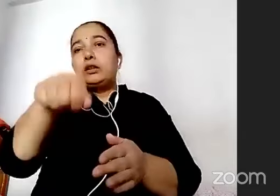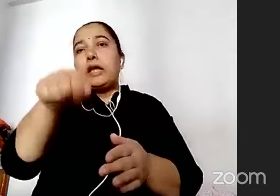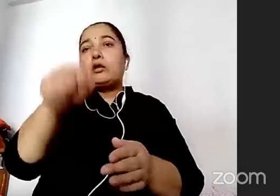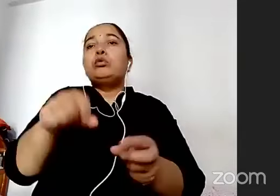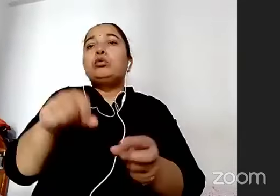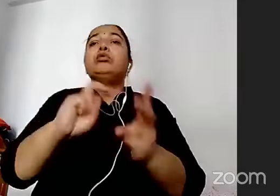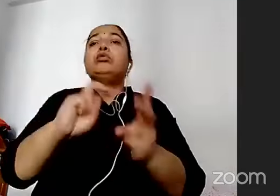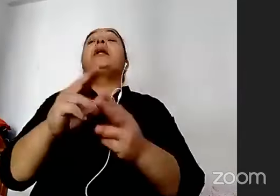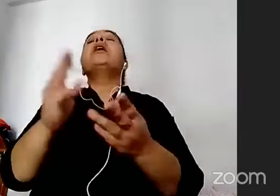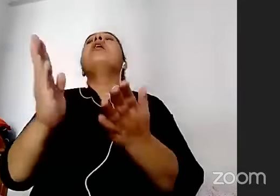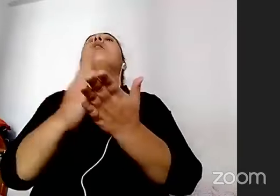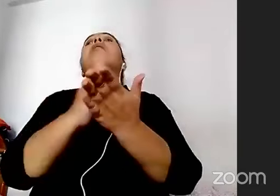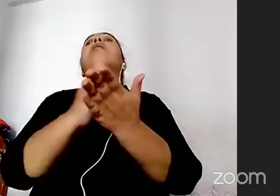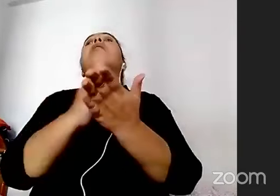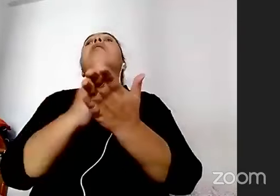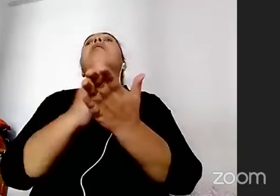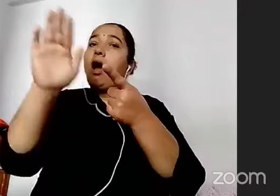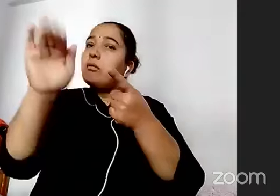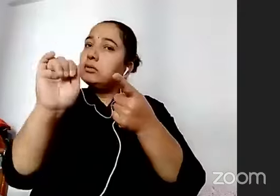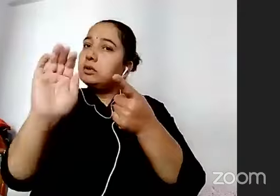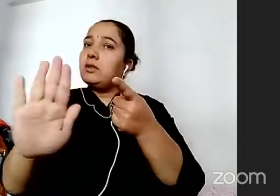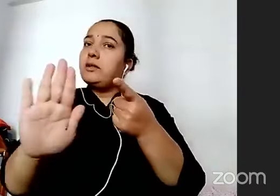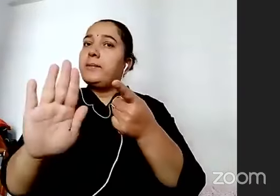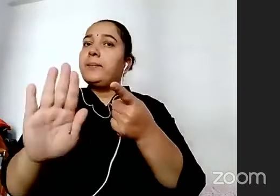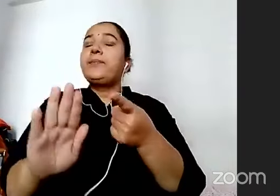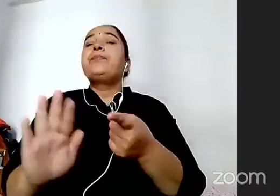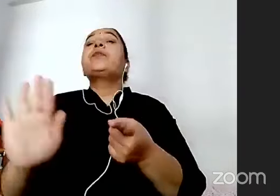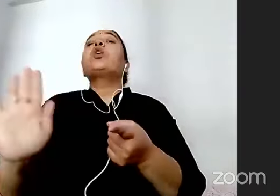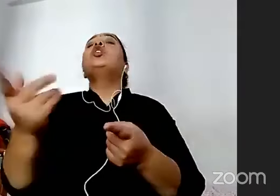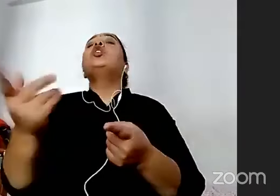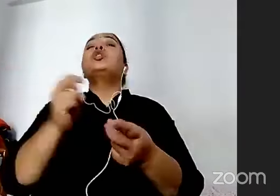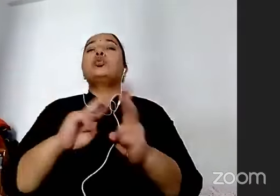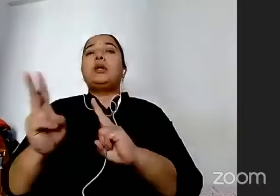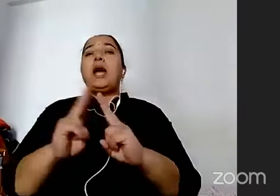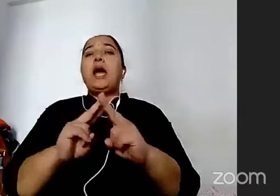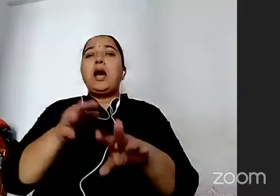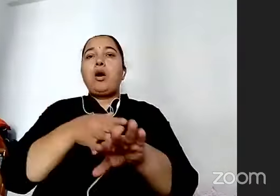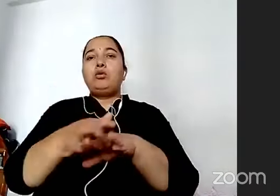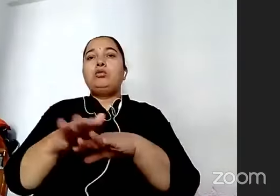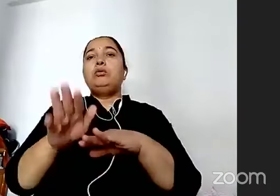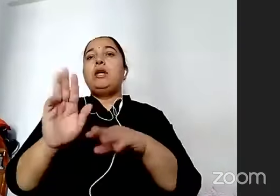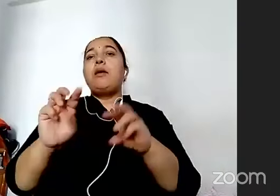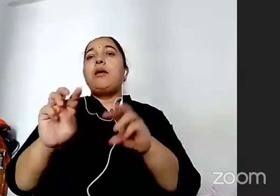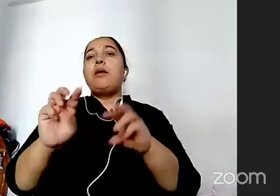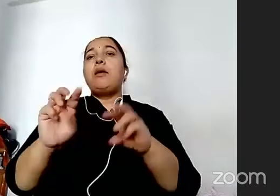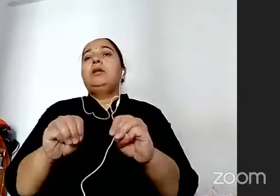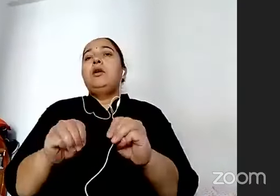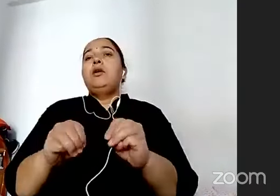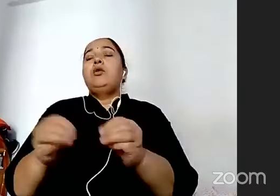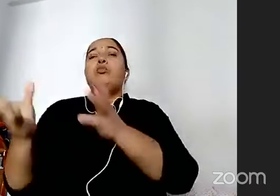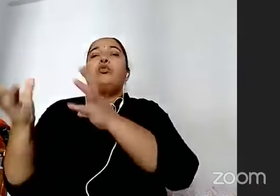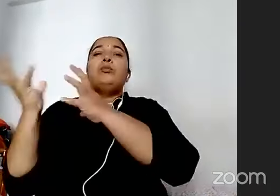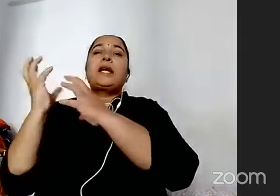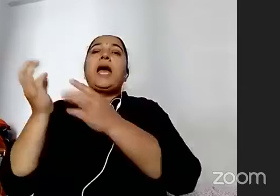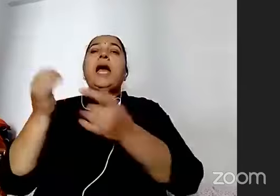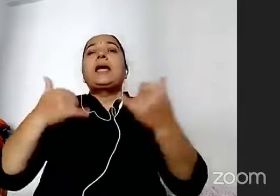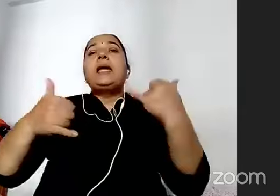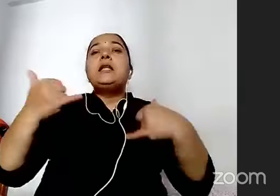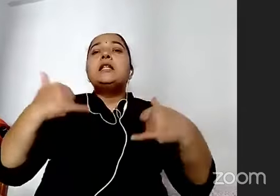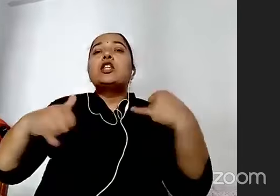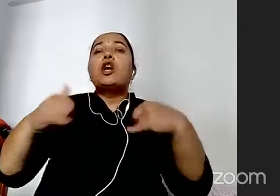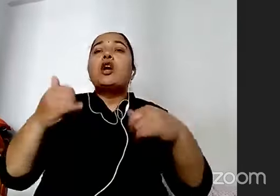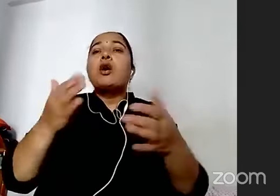अनि कस्ता खालका कुराहरूले चाहिँ अझ महत्त्वपूर्ण भूमिका खेल्छ होला भन्ने कुरामा चाहिँ अलिकति हाइलाइट